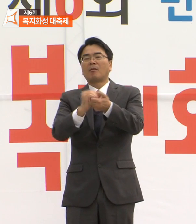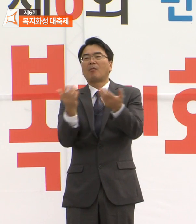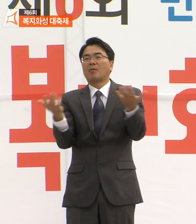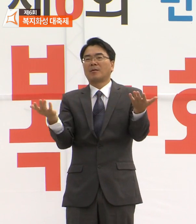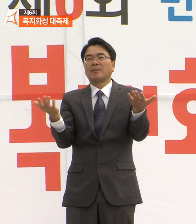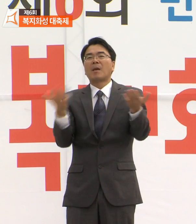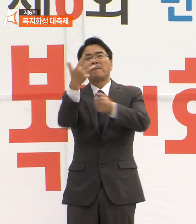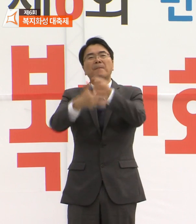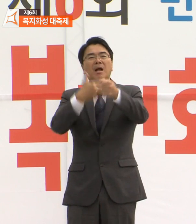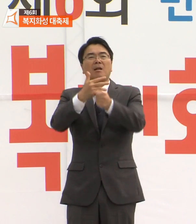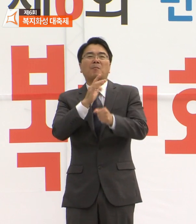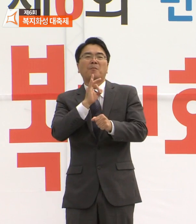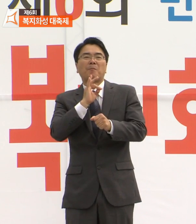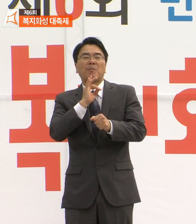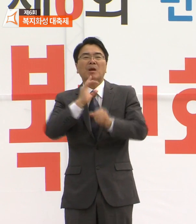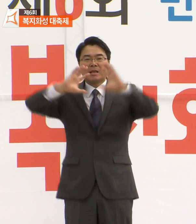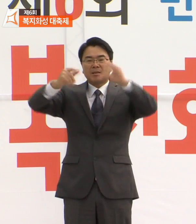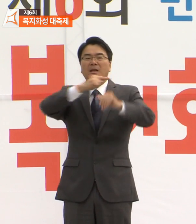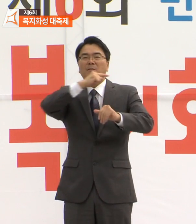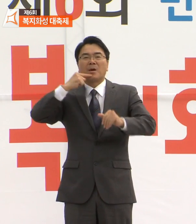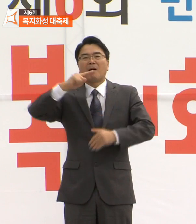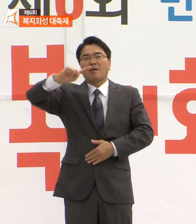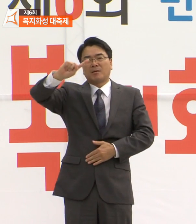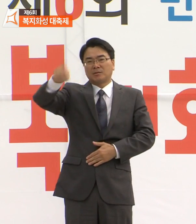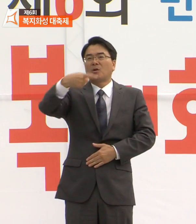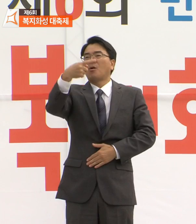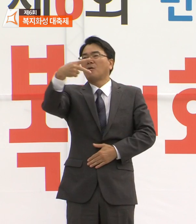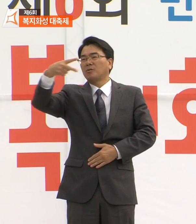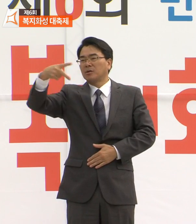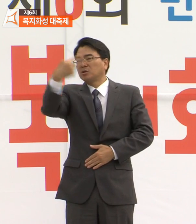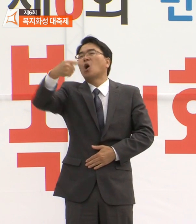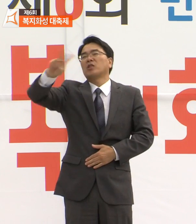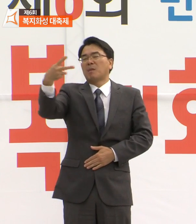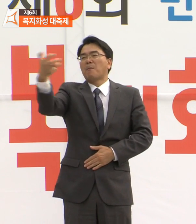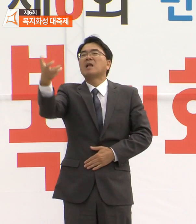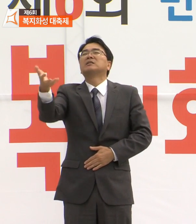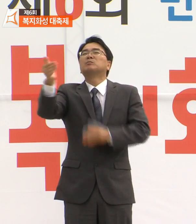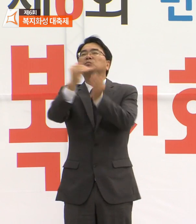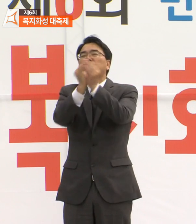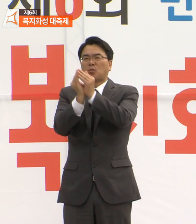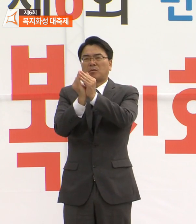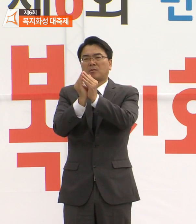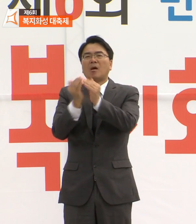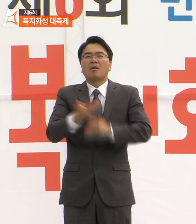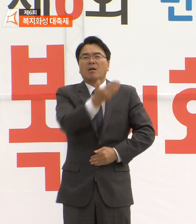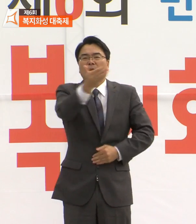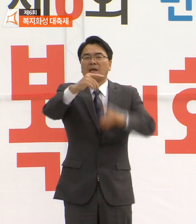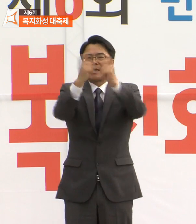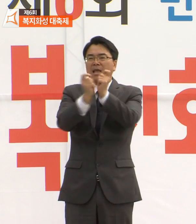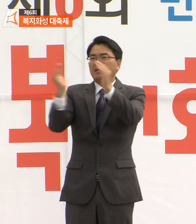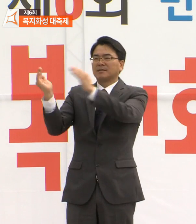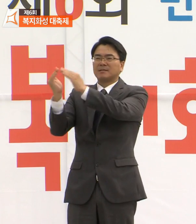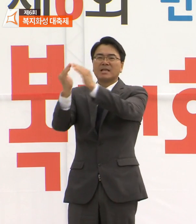사이에, 8년 사이에 국가부채가 두 배가 넘어서서 1280조. 가계부채는 더 암담하죠. IMF라든가